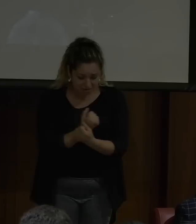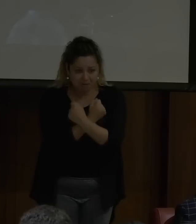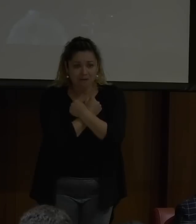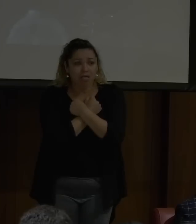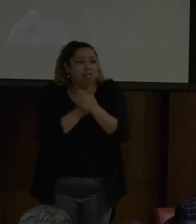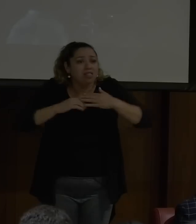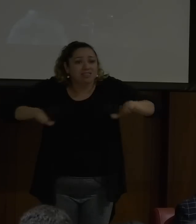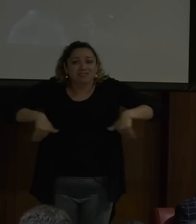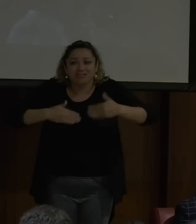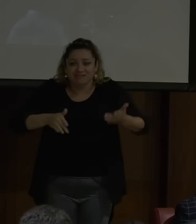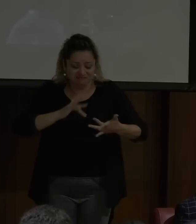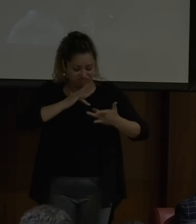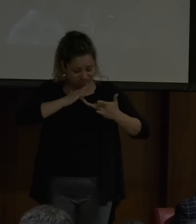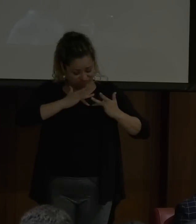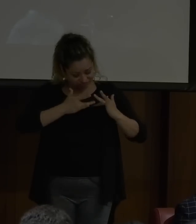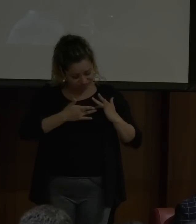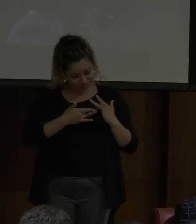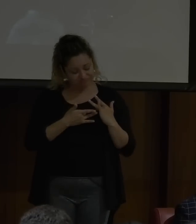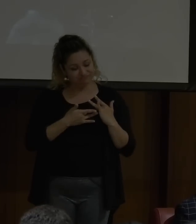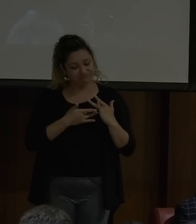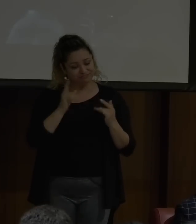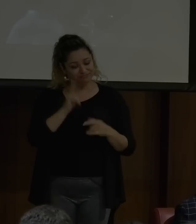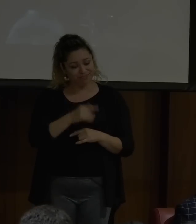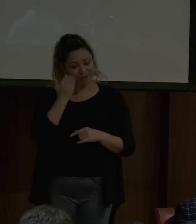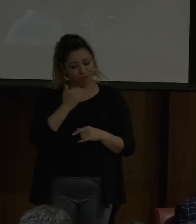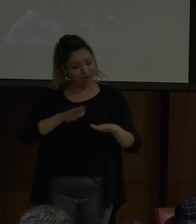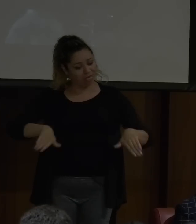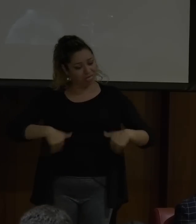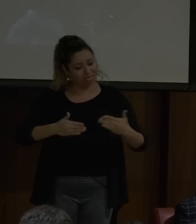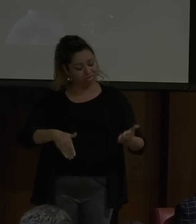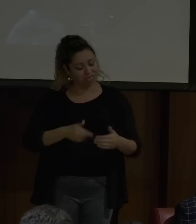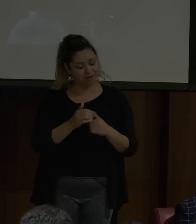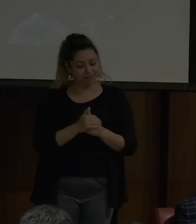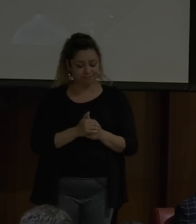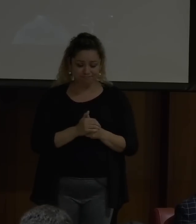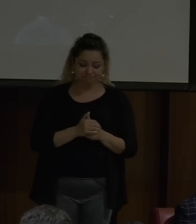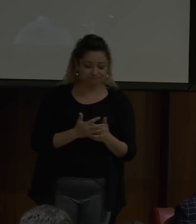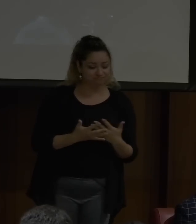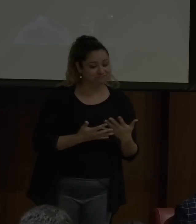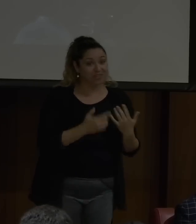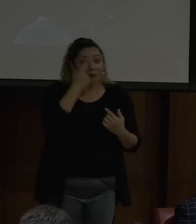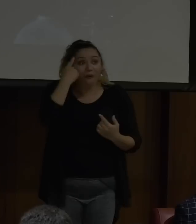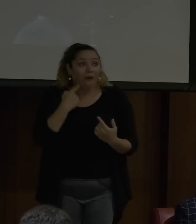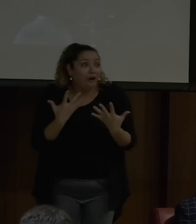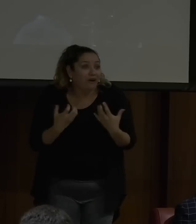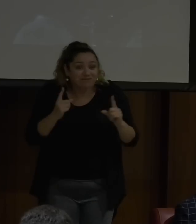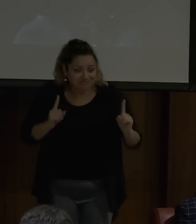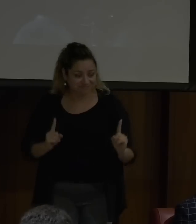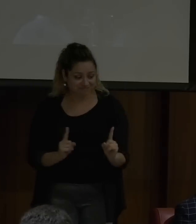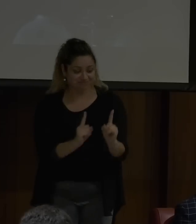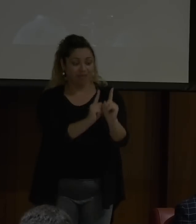y de dolor por esa herida. Si llega el día que yo llegaré a encontrar